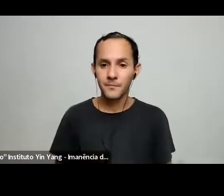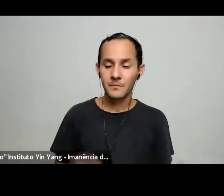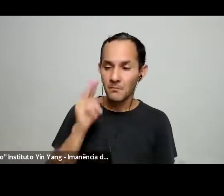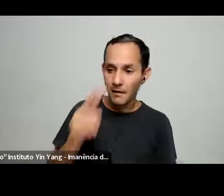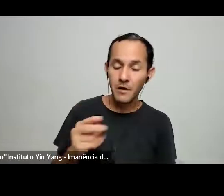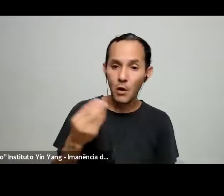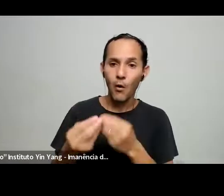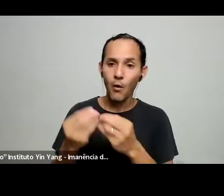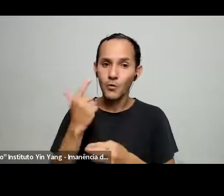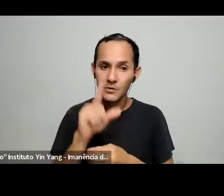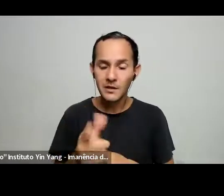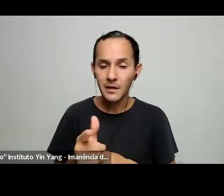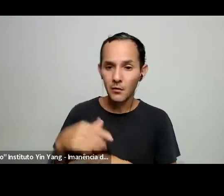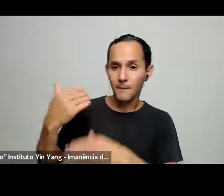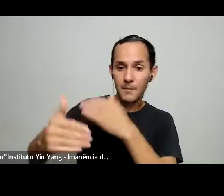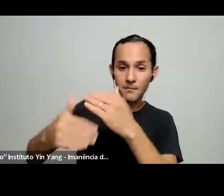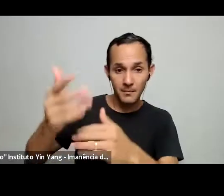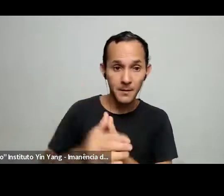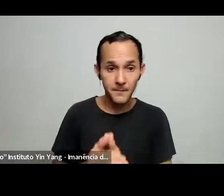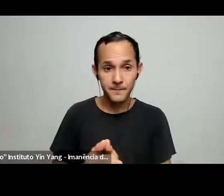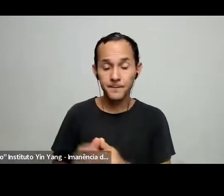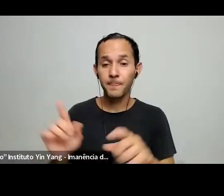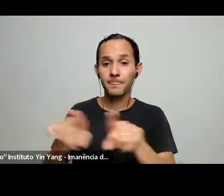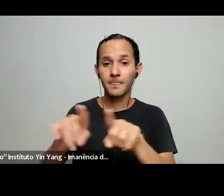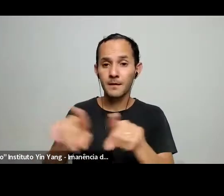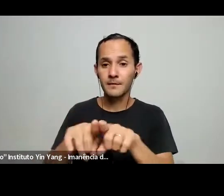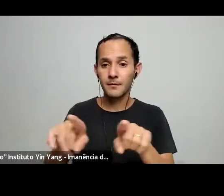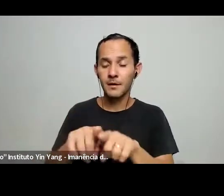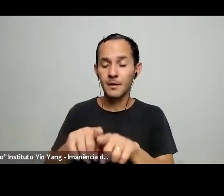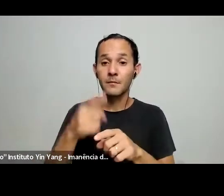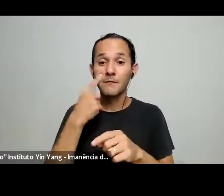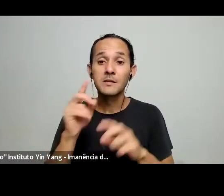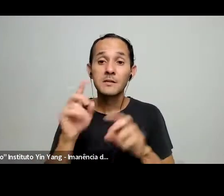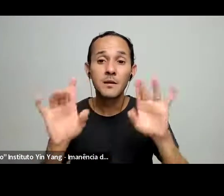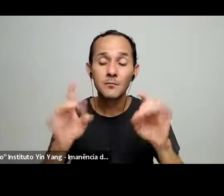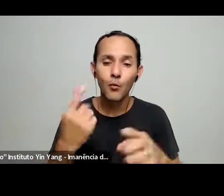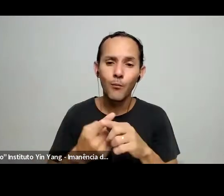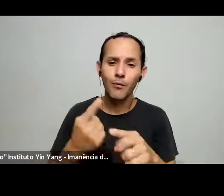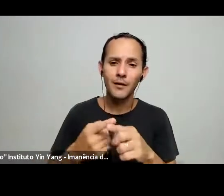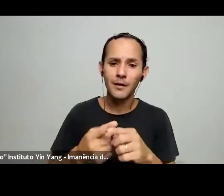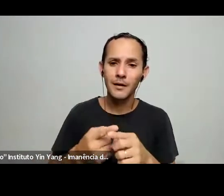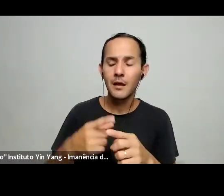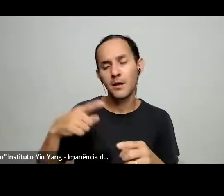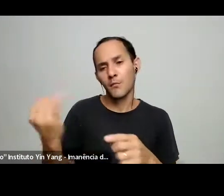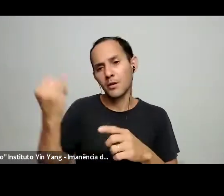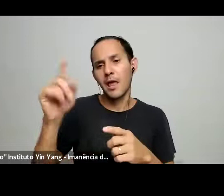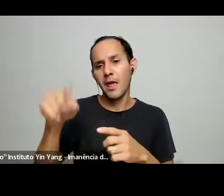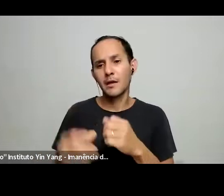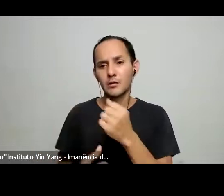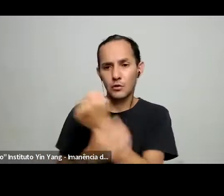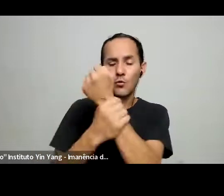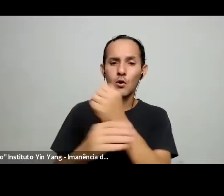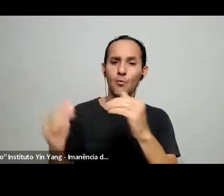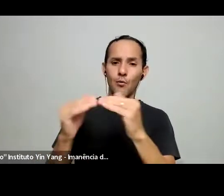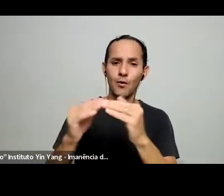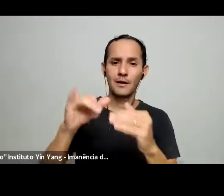alcance daquilo, para modular, né? Para ver especialmente a efetividade e a segurança. Concordo com a